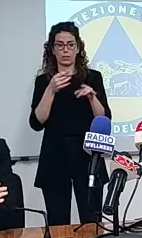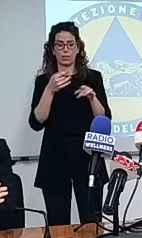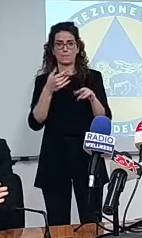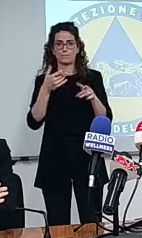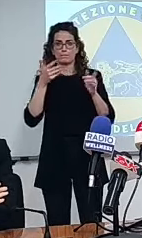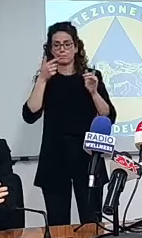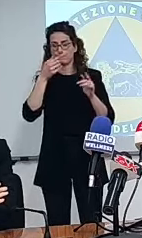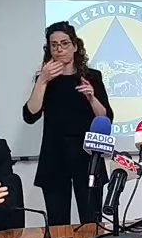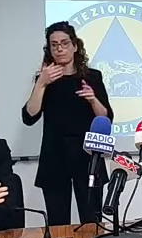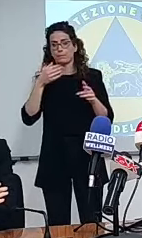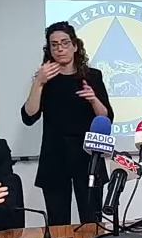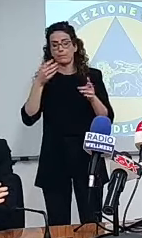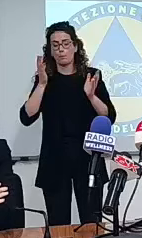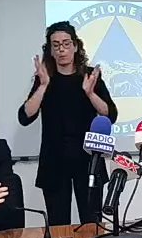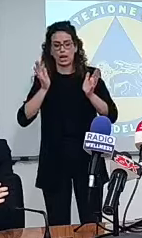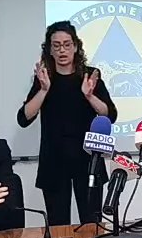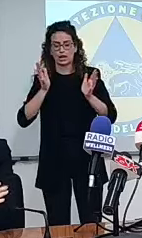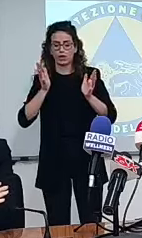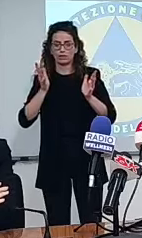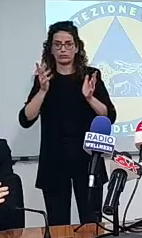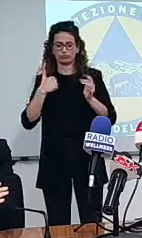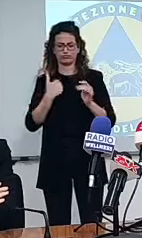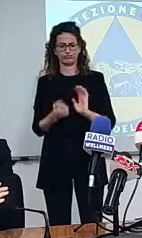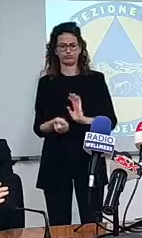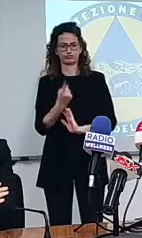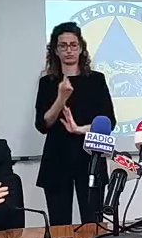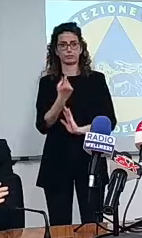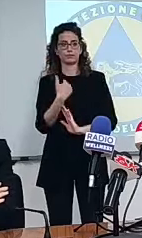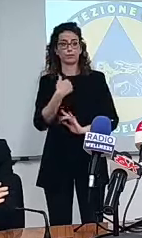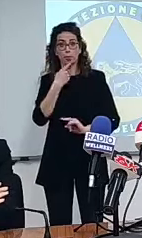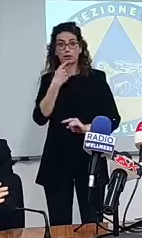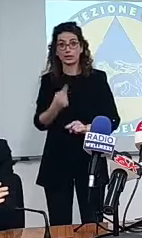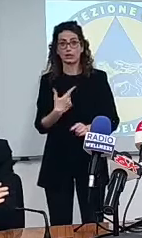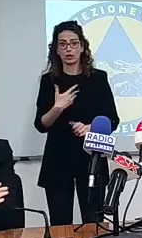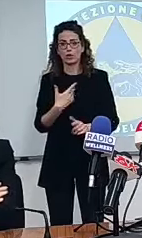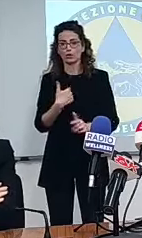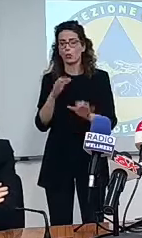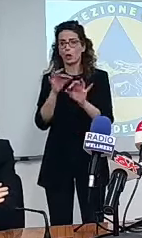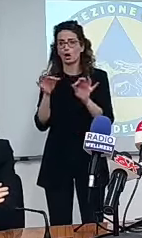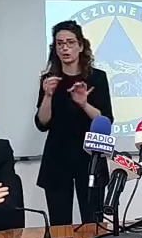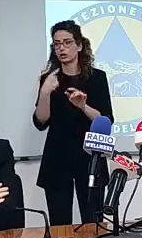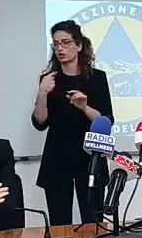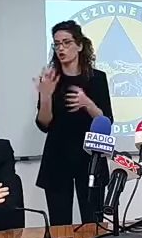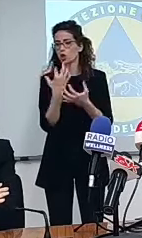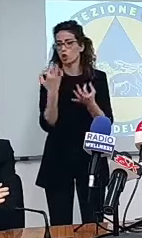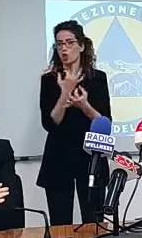io. Quindi secondo me, ma non ci sarà nessuno che può smentirmi su questo, cercatelo.